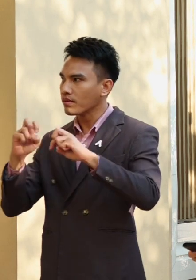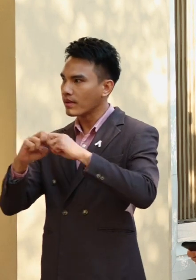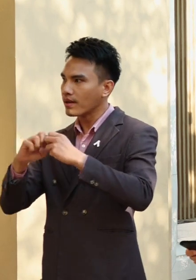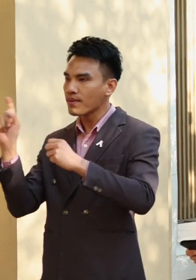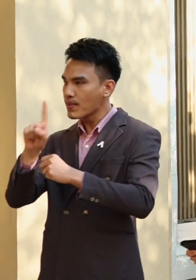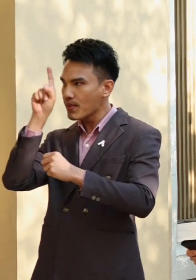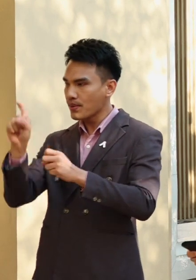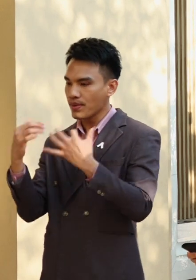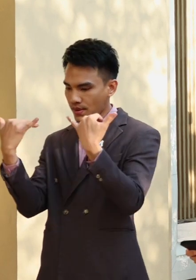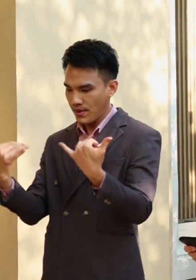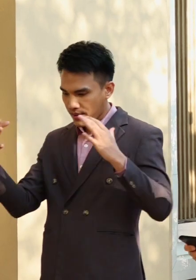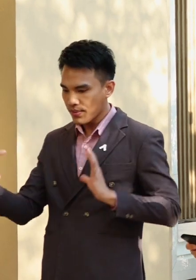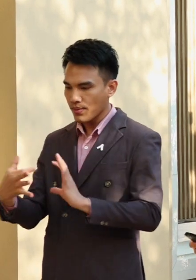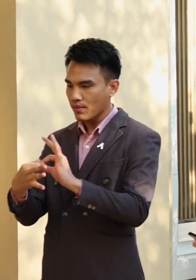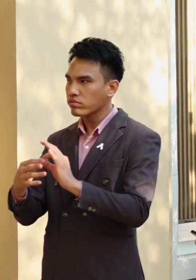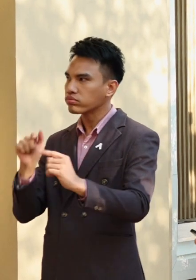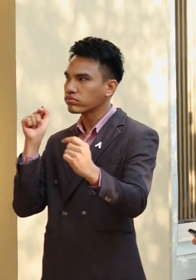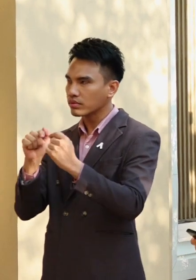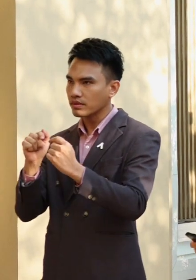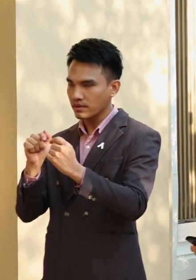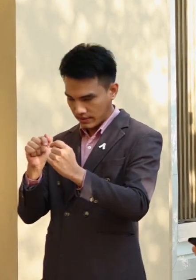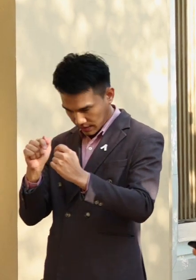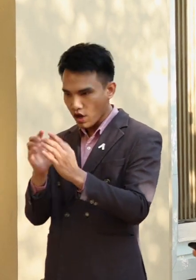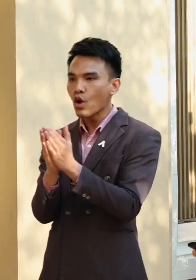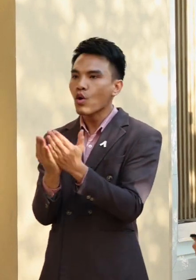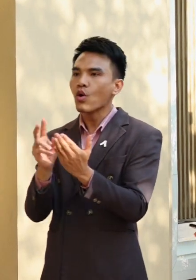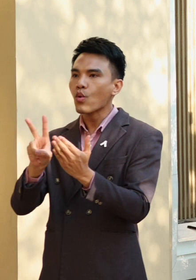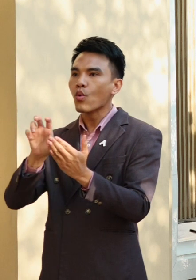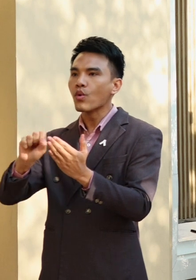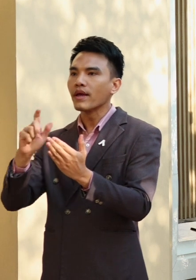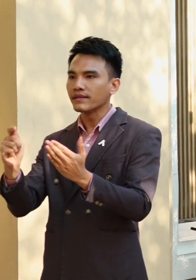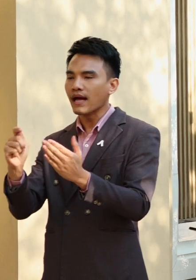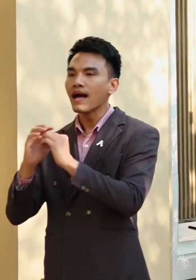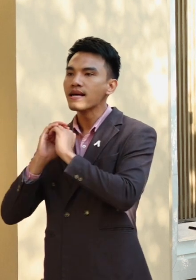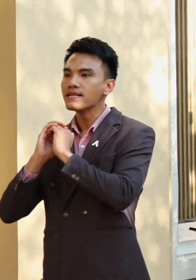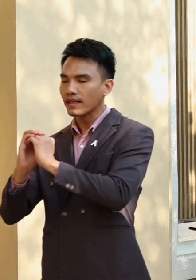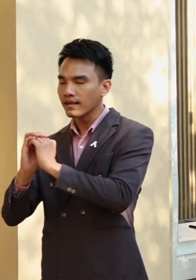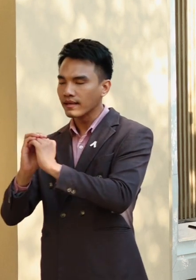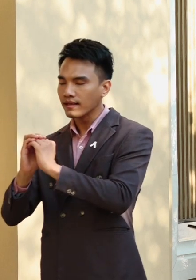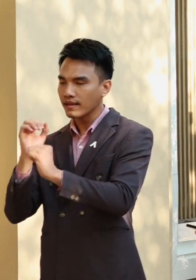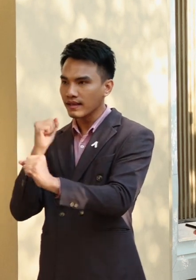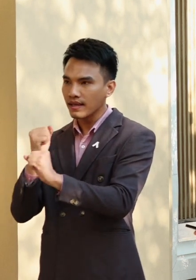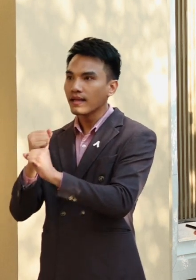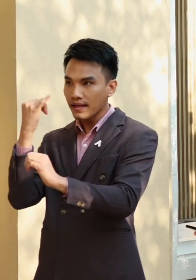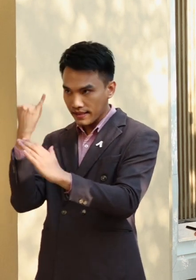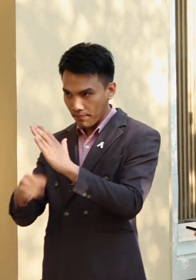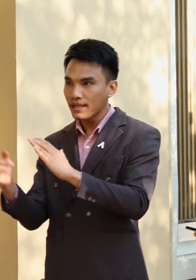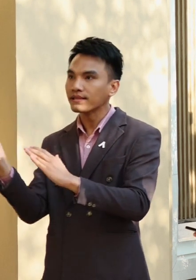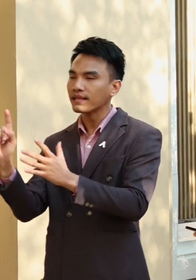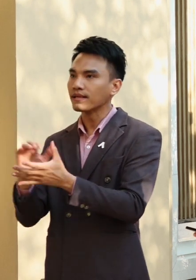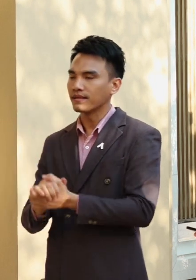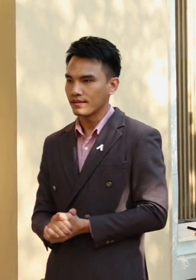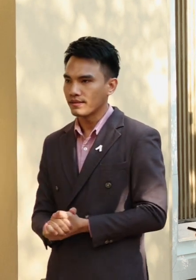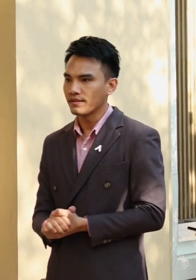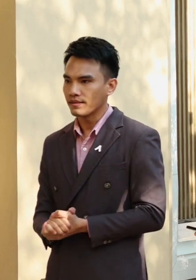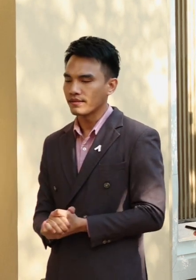งคำถามว่ามันเกี่ยวข้องกับประเด็นของจีนชาติจีนครับในการที่อยากจะเก็บช่วยให้ชาวจีนมาประกอบวิ